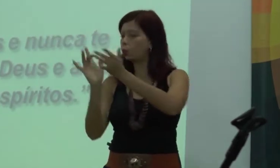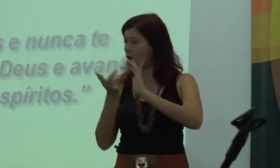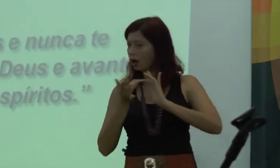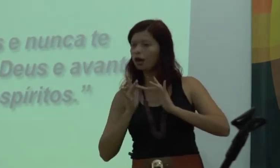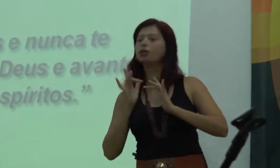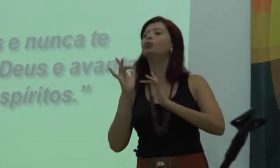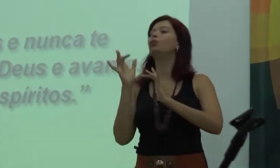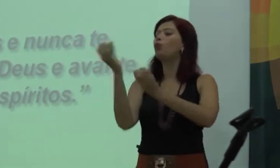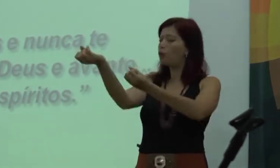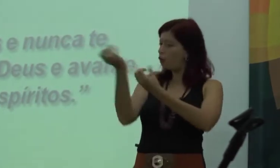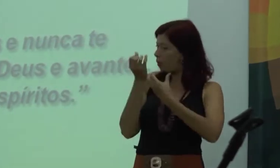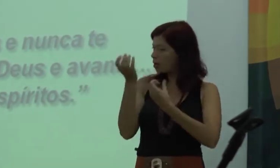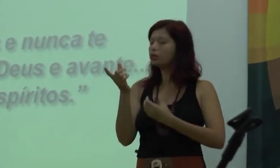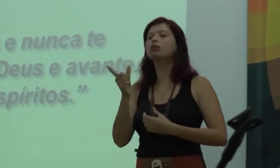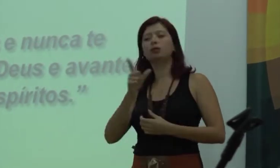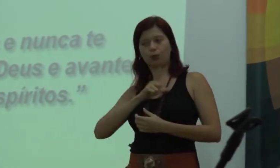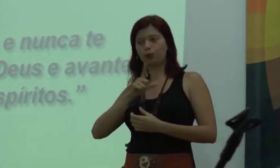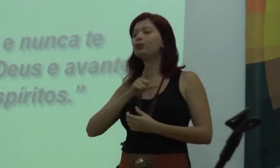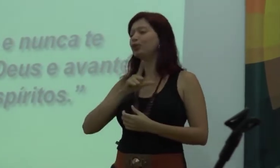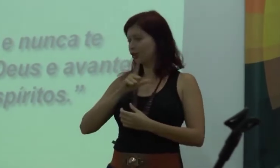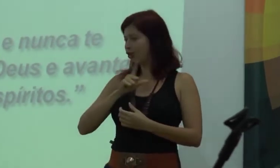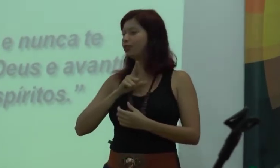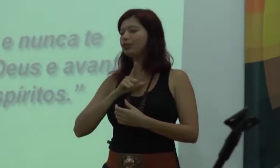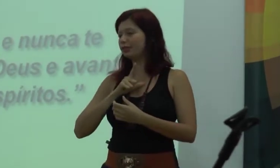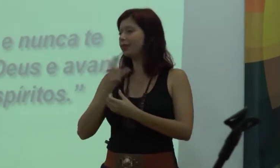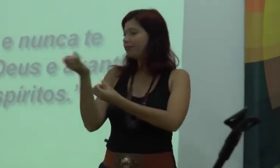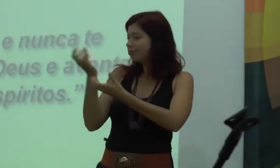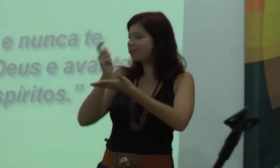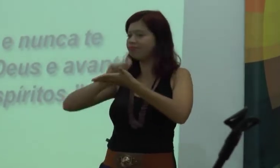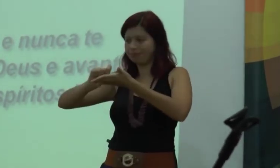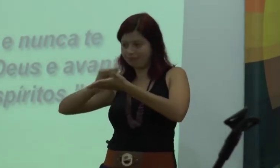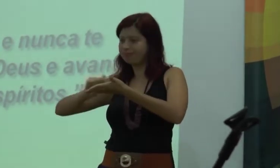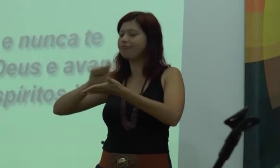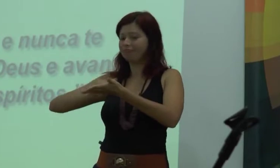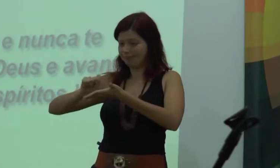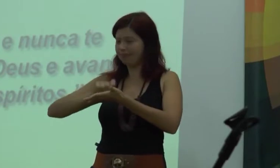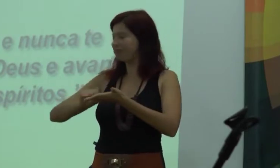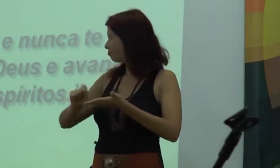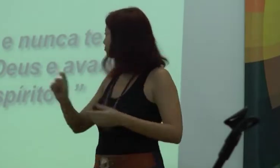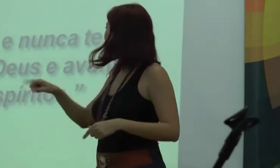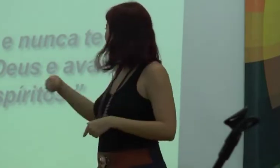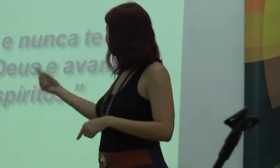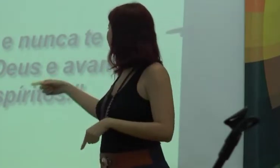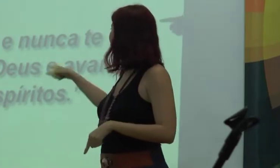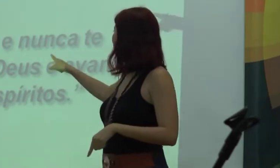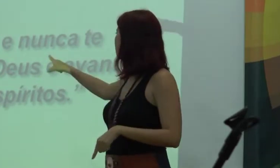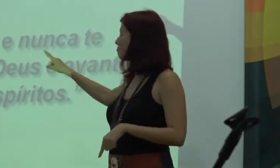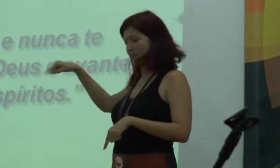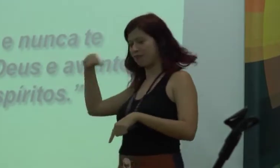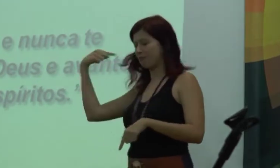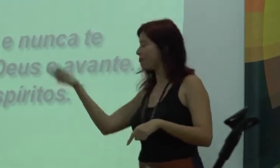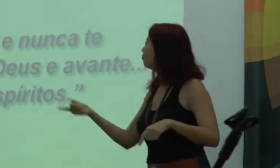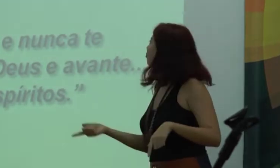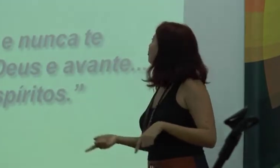Não, os espíritos é que ditavam todas as questões para Kardec, e Kardec somente anotava.